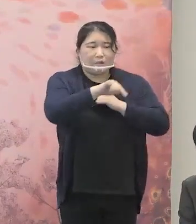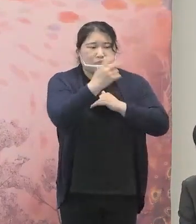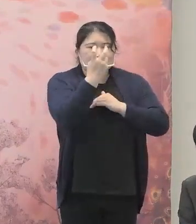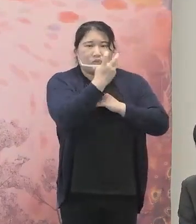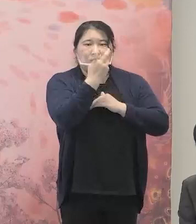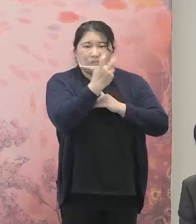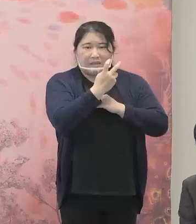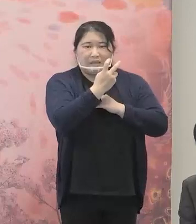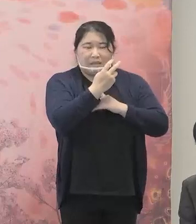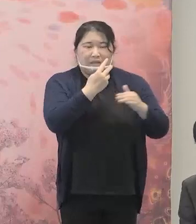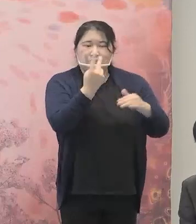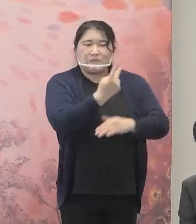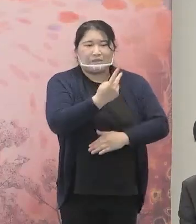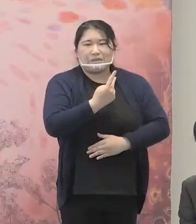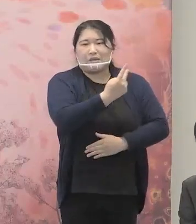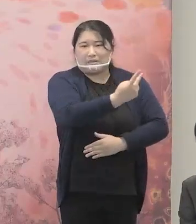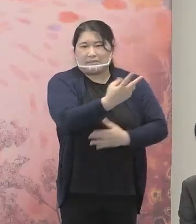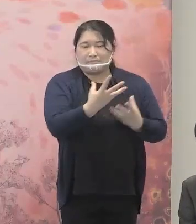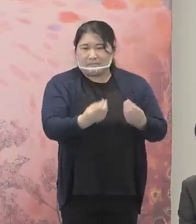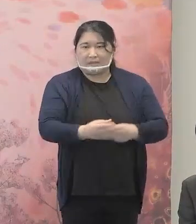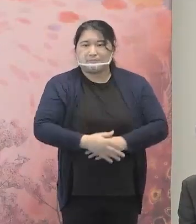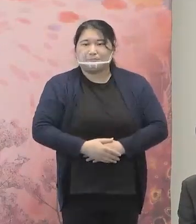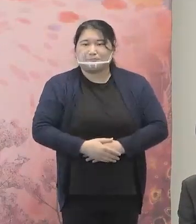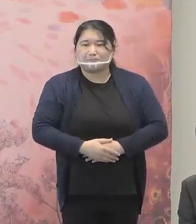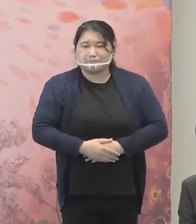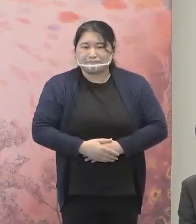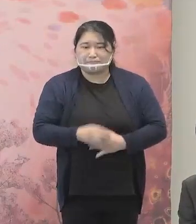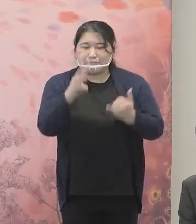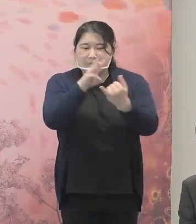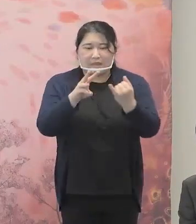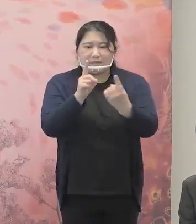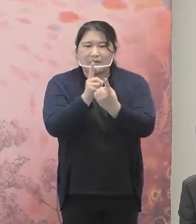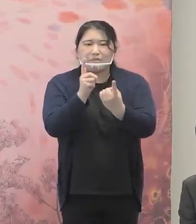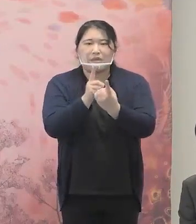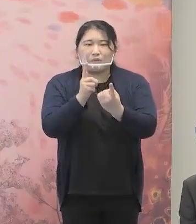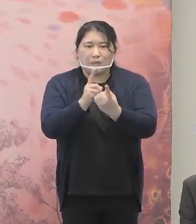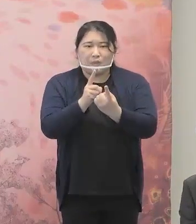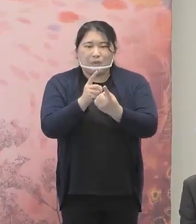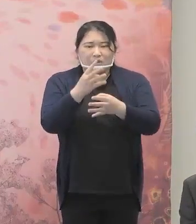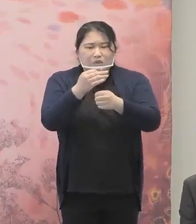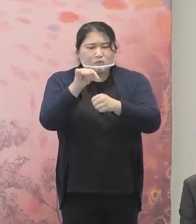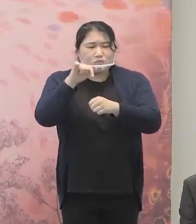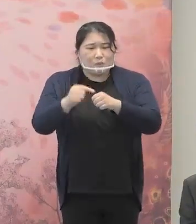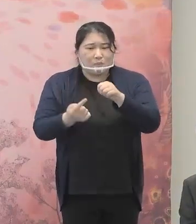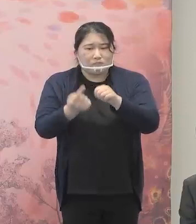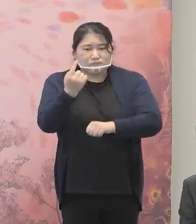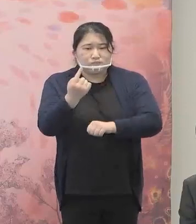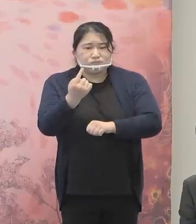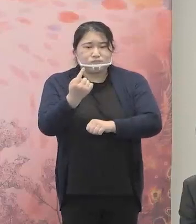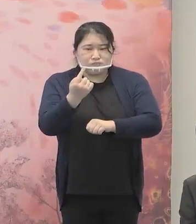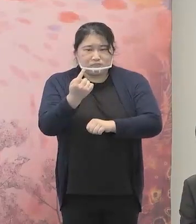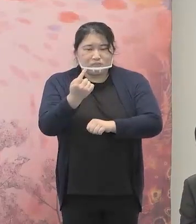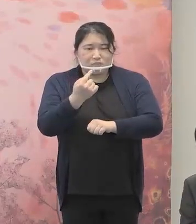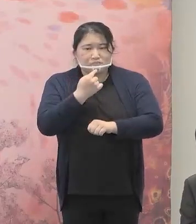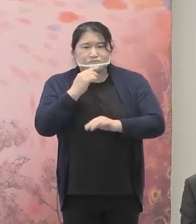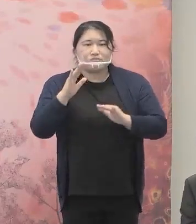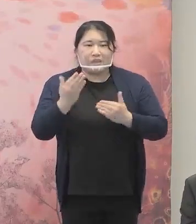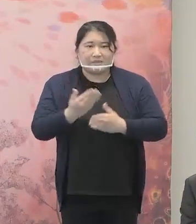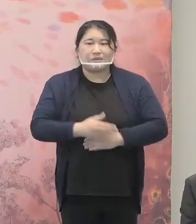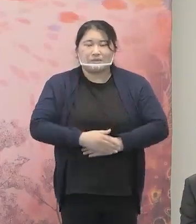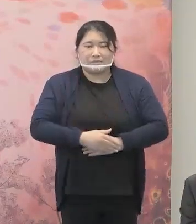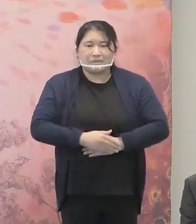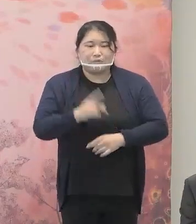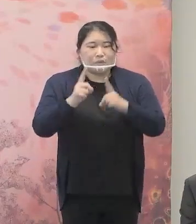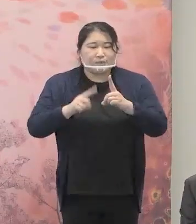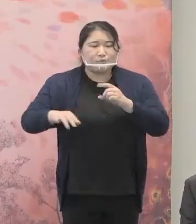。災害対応ということで、いつ私どもで起こってもおかしくないという観点からは、全力を挙げてその